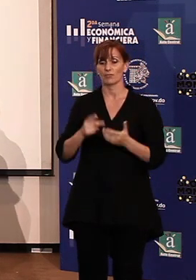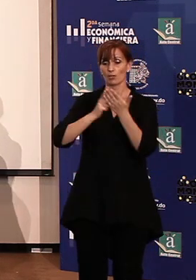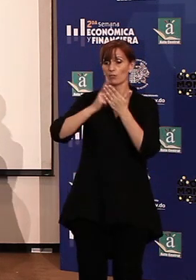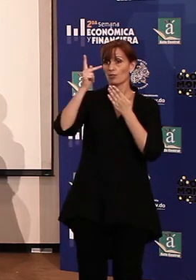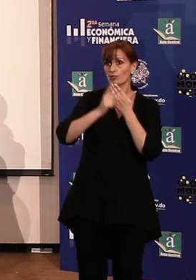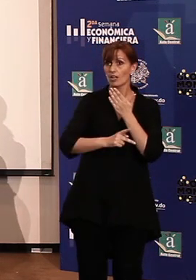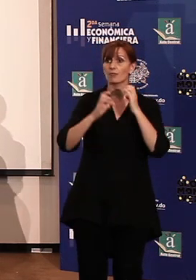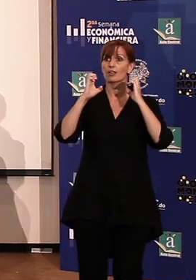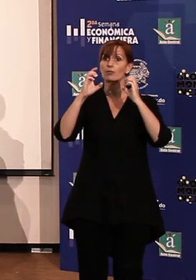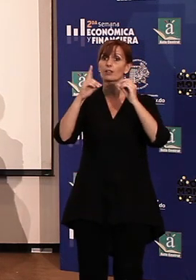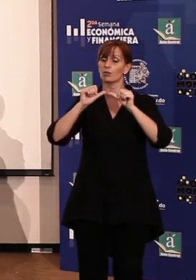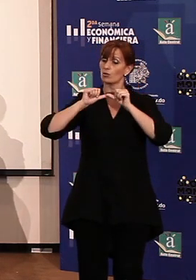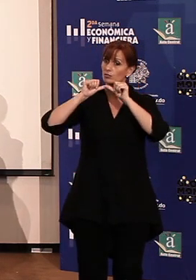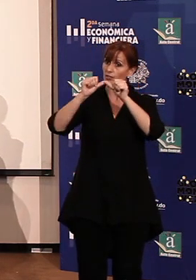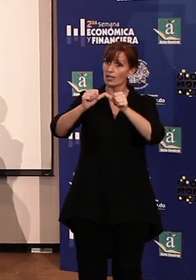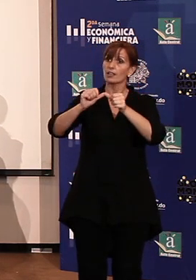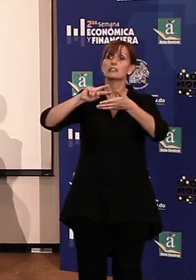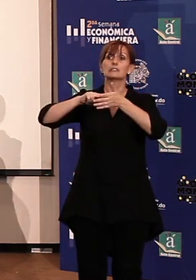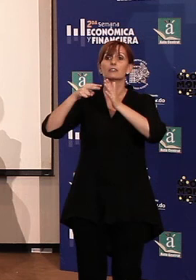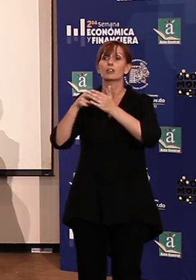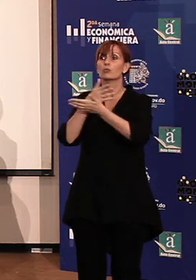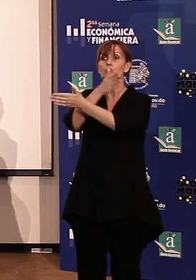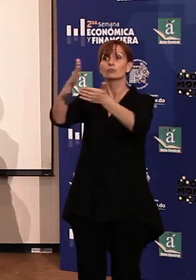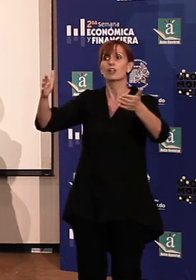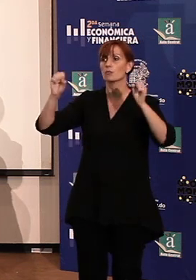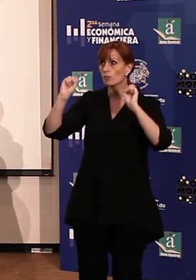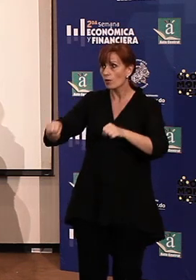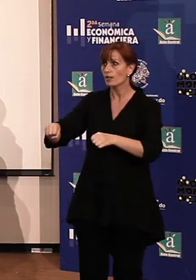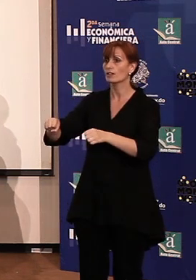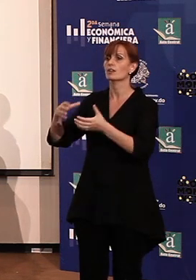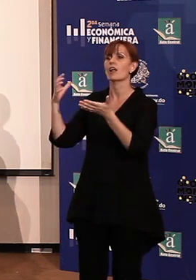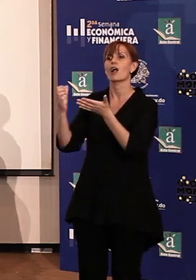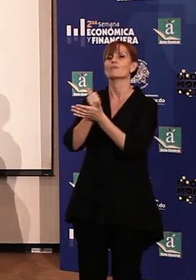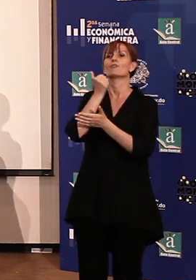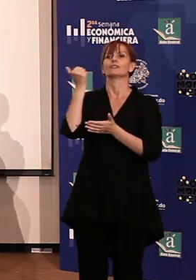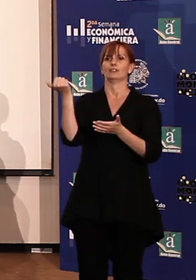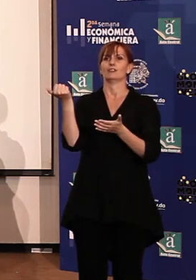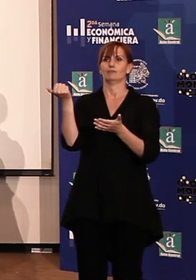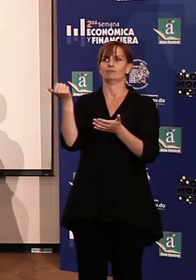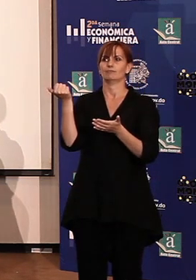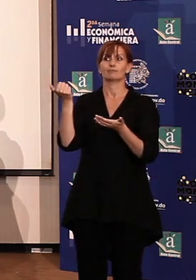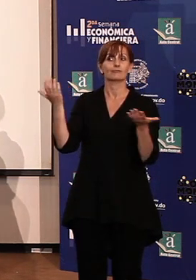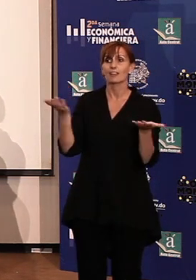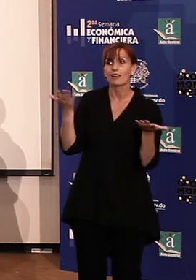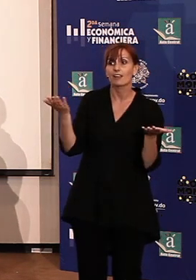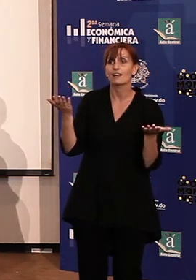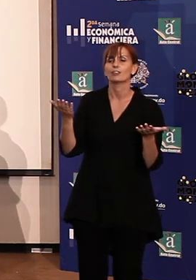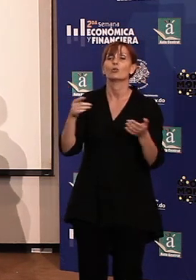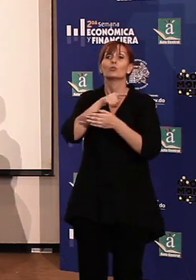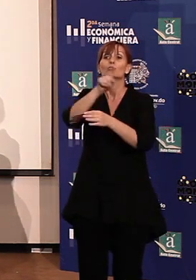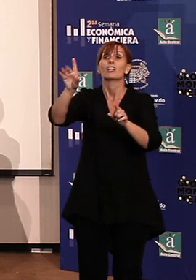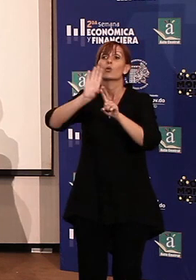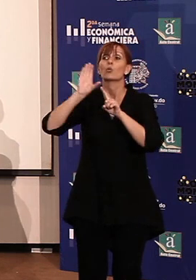continuada que les está dando a ustedes las oportunidades a través de APAP de poder resolver de crear una cultura